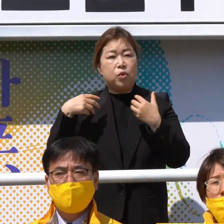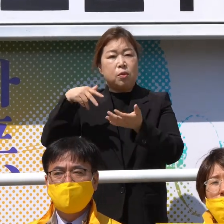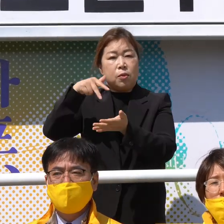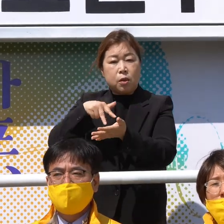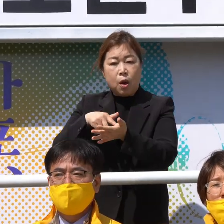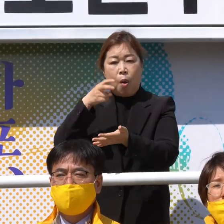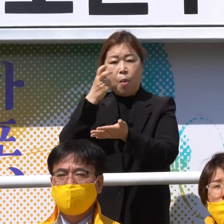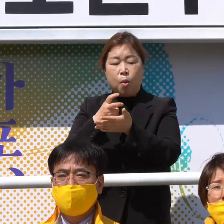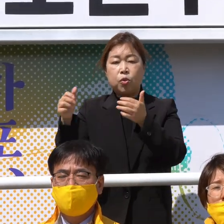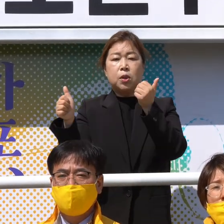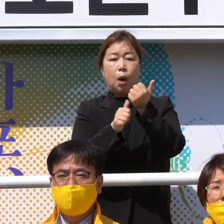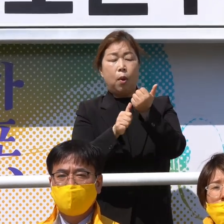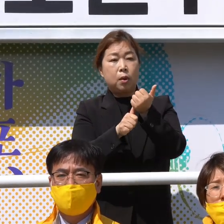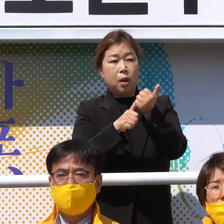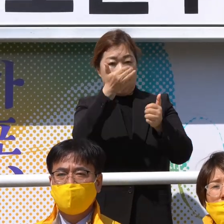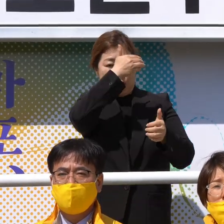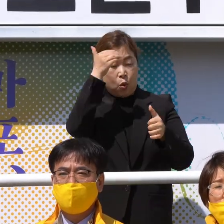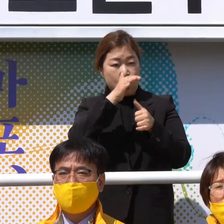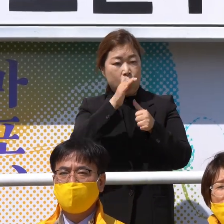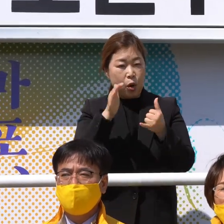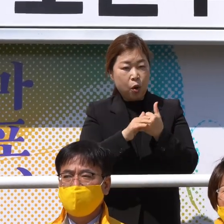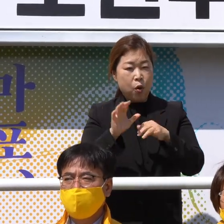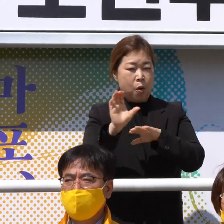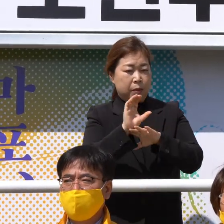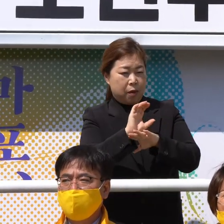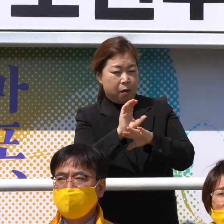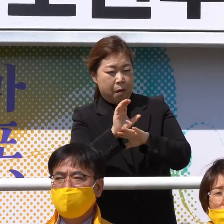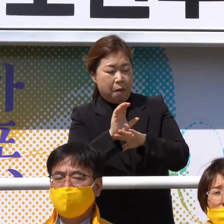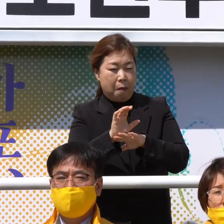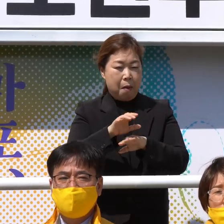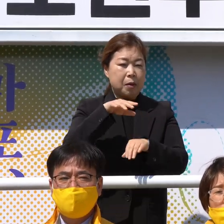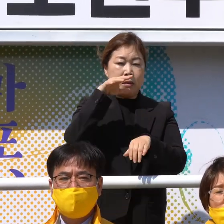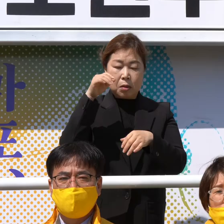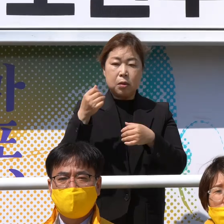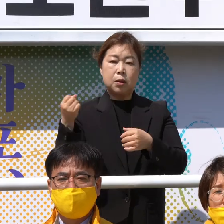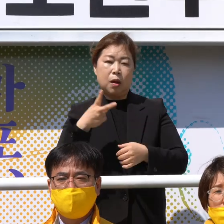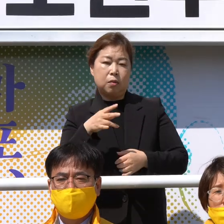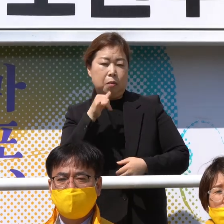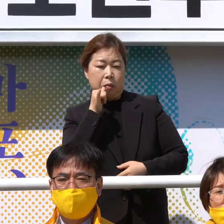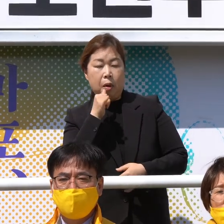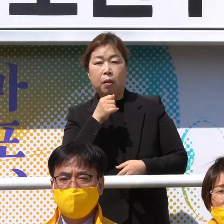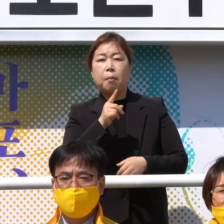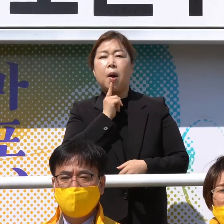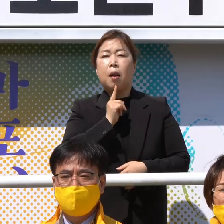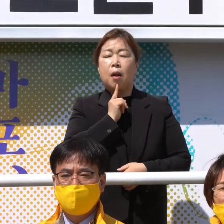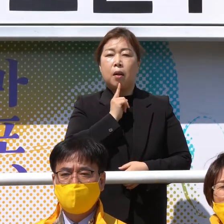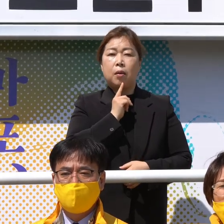법무부 차관은 청소년이 컴퓨터에서 그런지 자주 한다라고 얘기했고요.